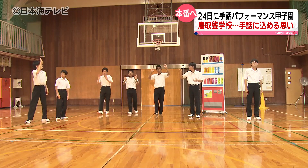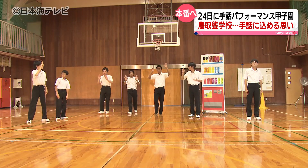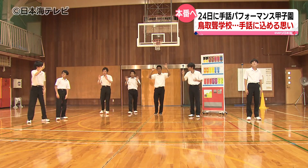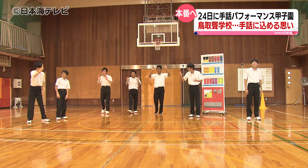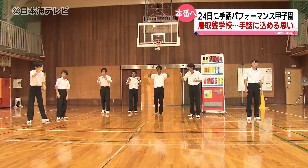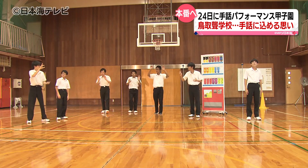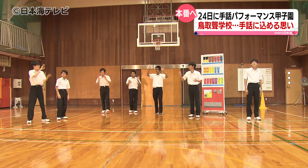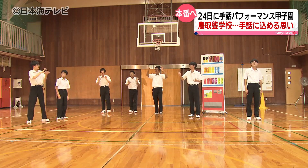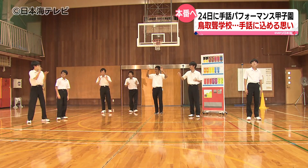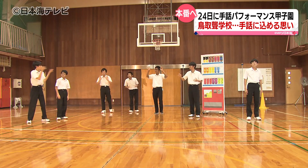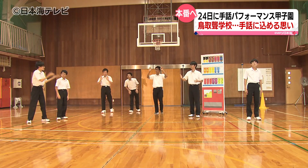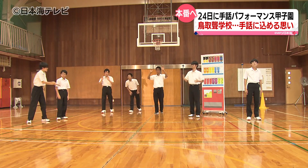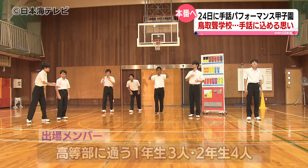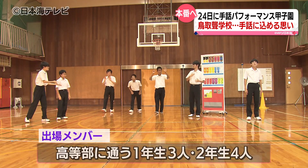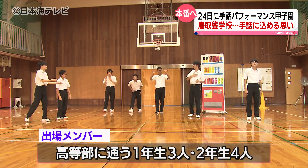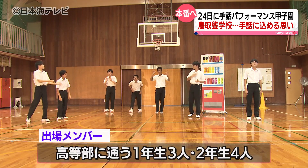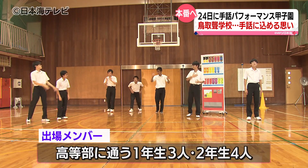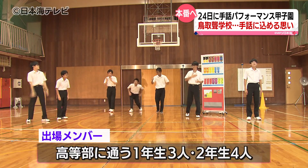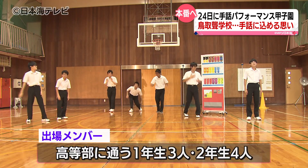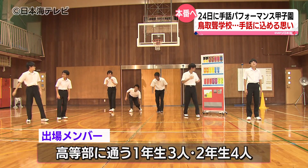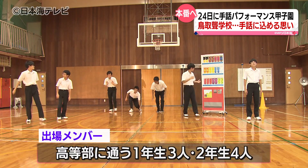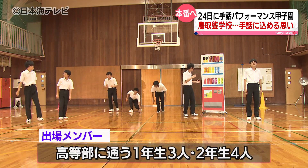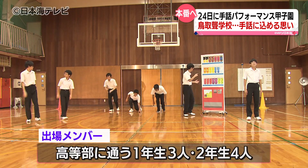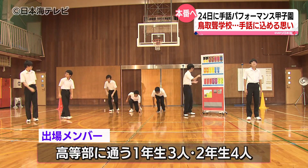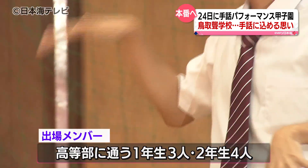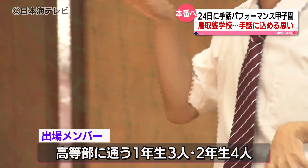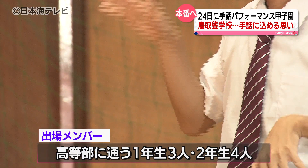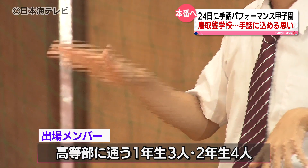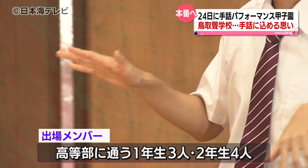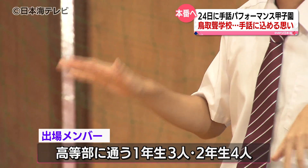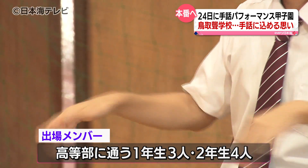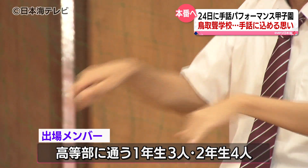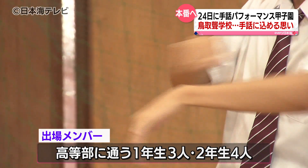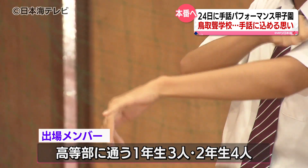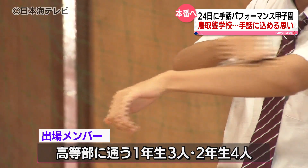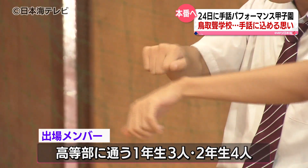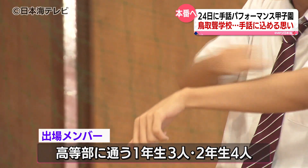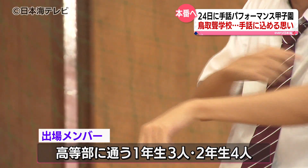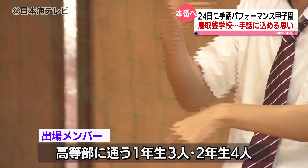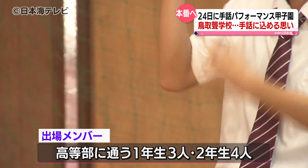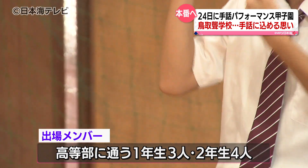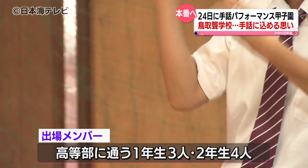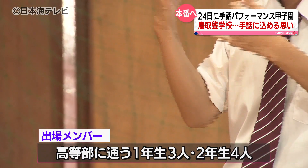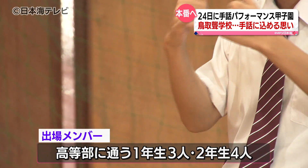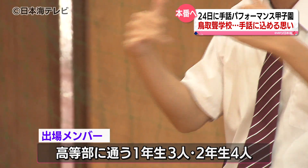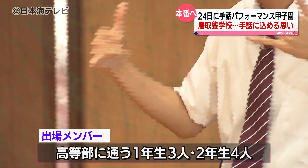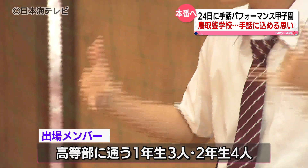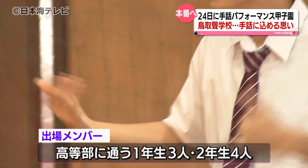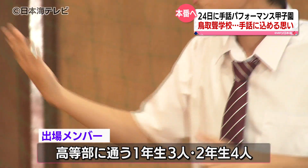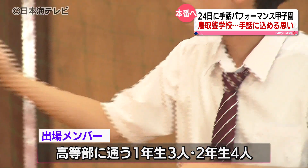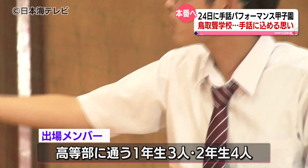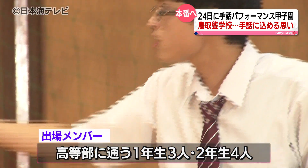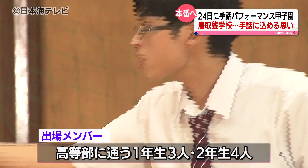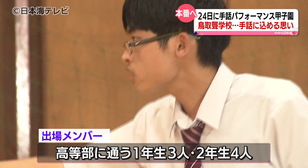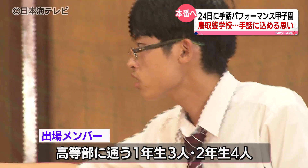出場メンバーは鳥取ろう学校の高等部に通う1年生3人と2年生4